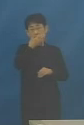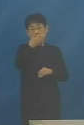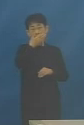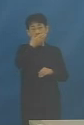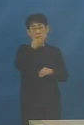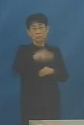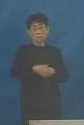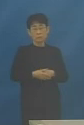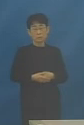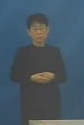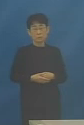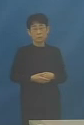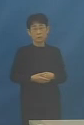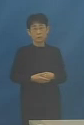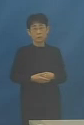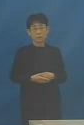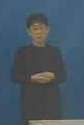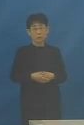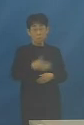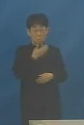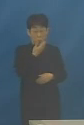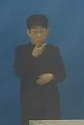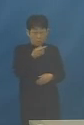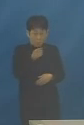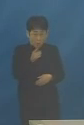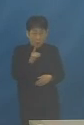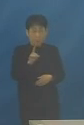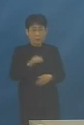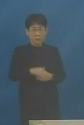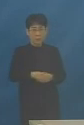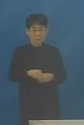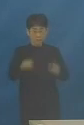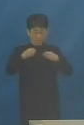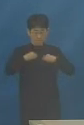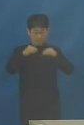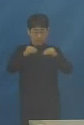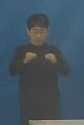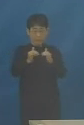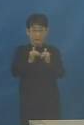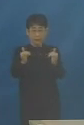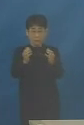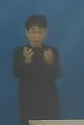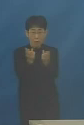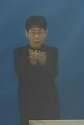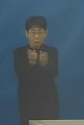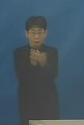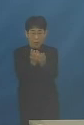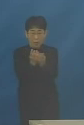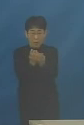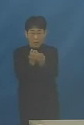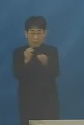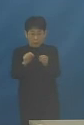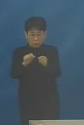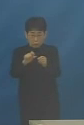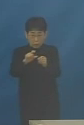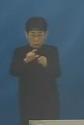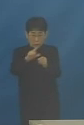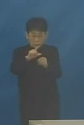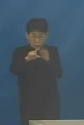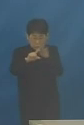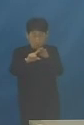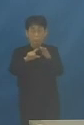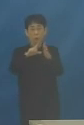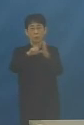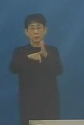てやはりあの感染者の数の早い段階感染者の数がが上がりかけたときにやはりあの